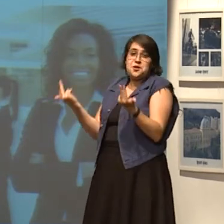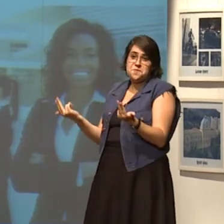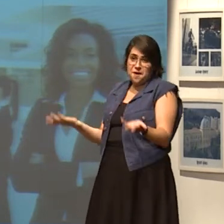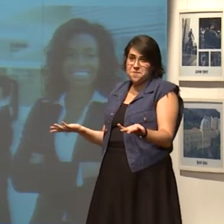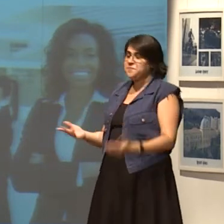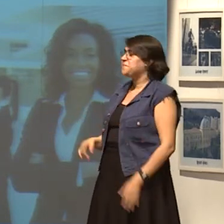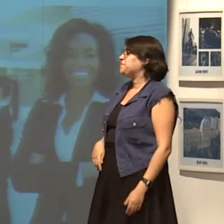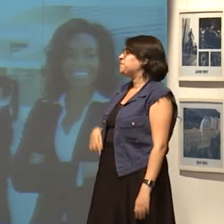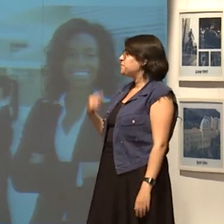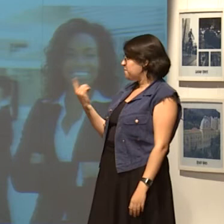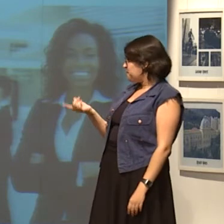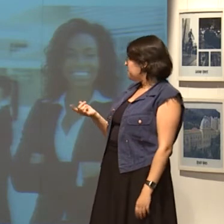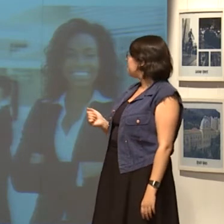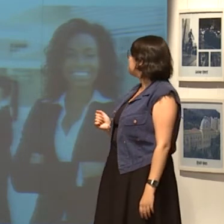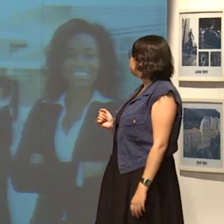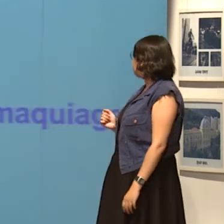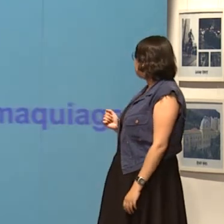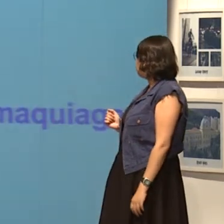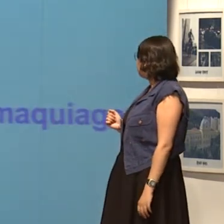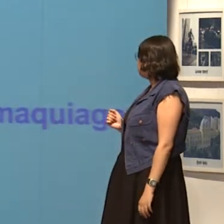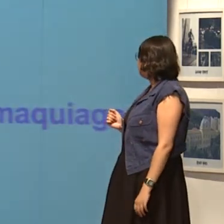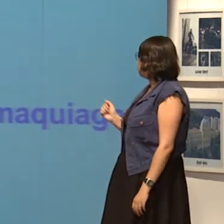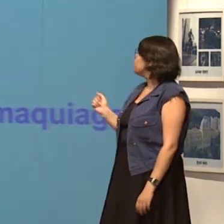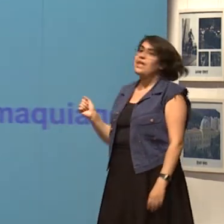obrigação de manter essa casa limpa é do casal.